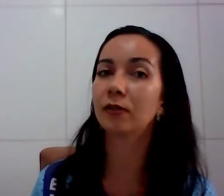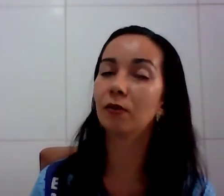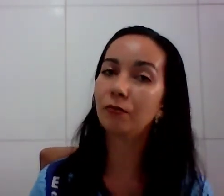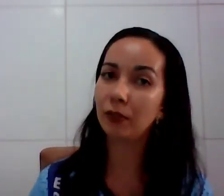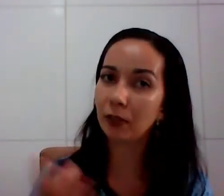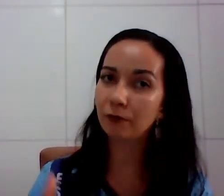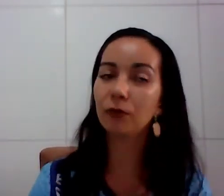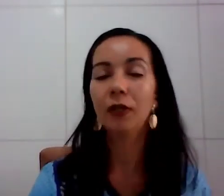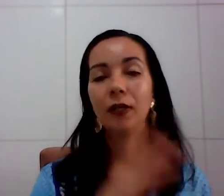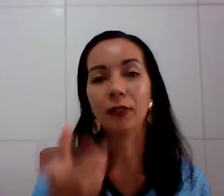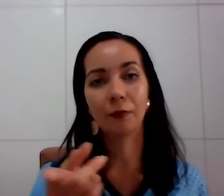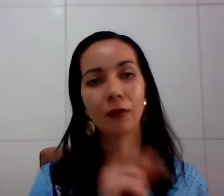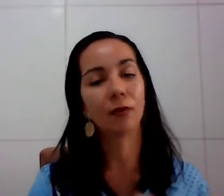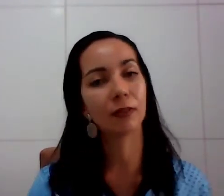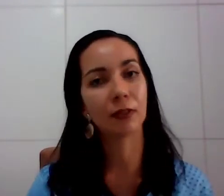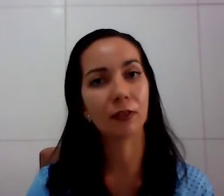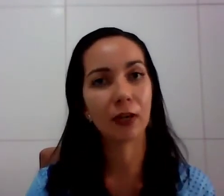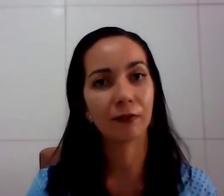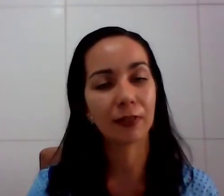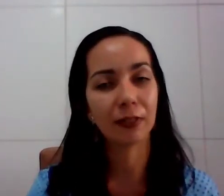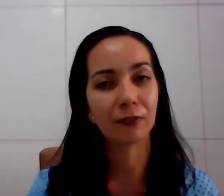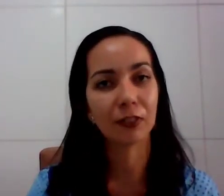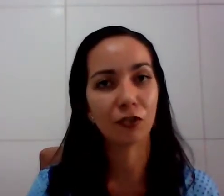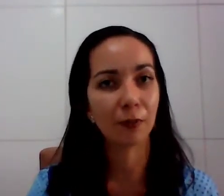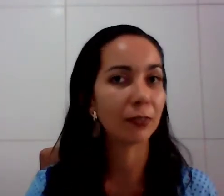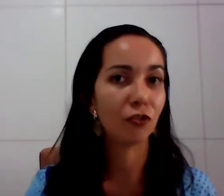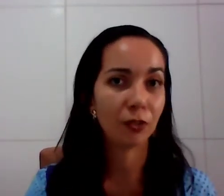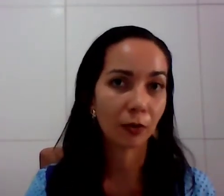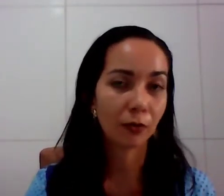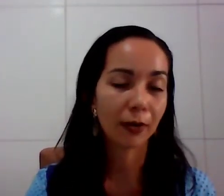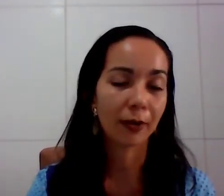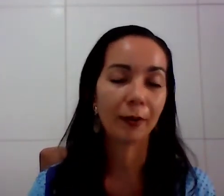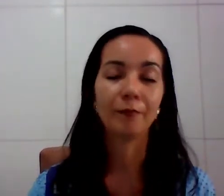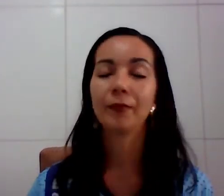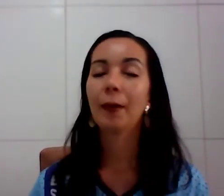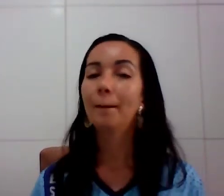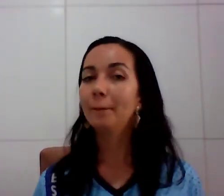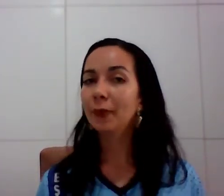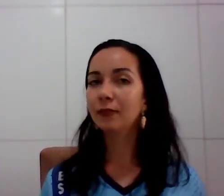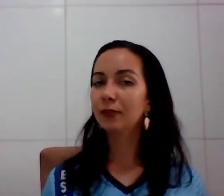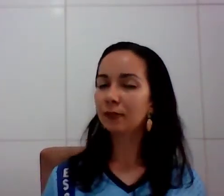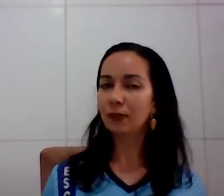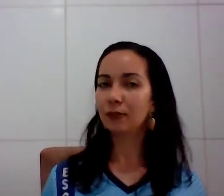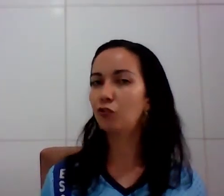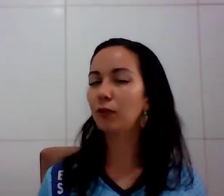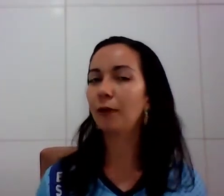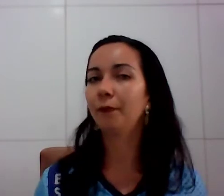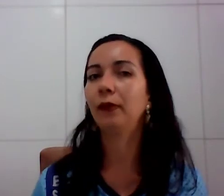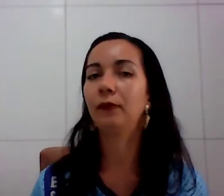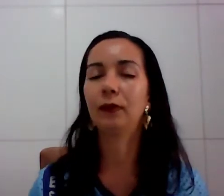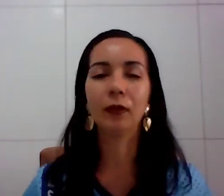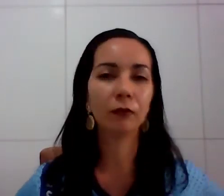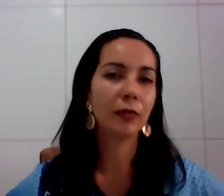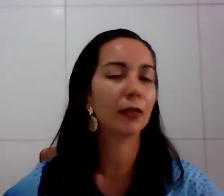ao vivo e também com essas aulas gravadas em que você está me assistindo agora. Mas as crianças antigamente, que não tinham acesso